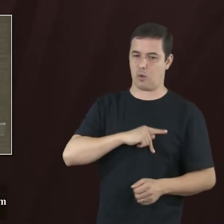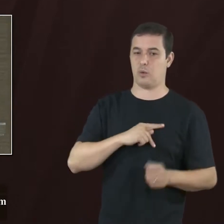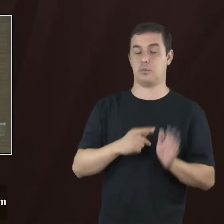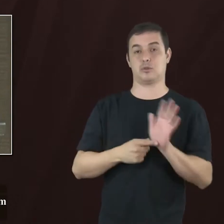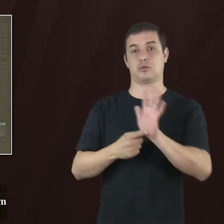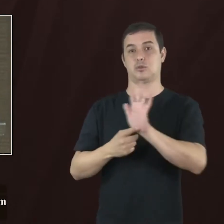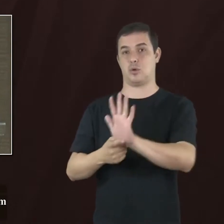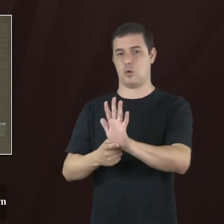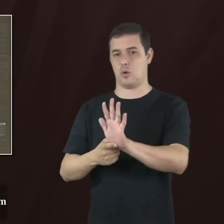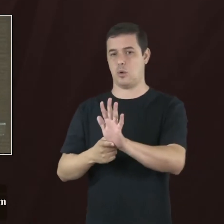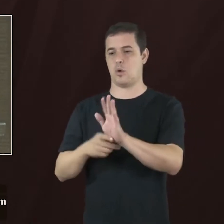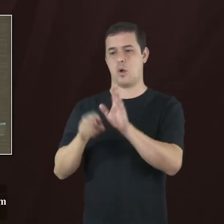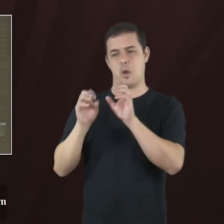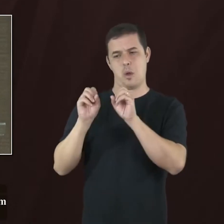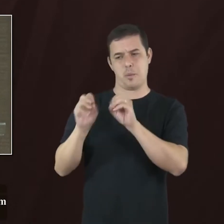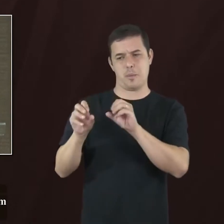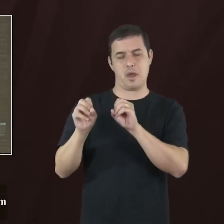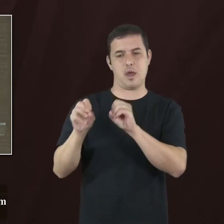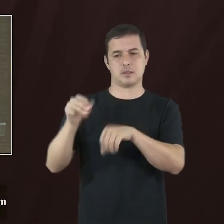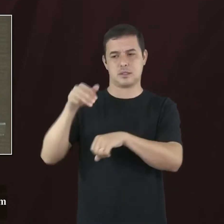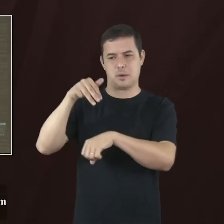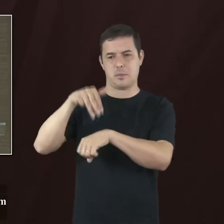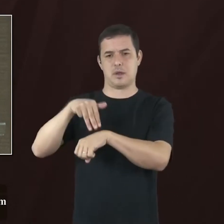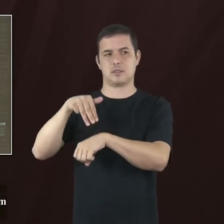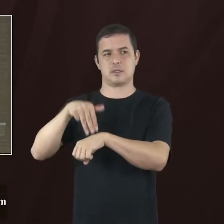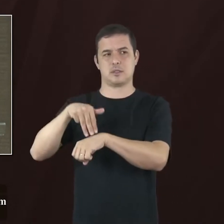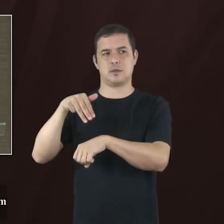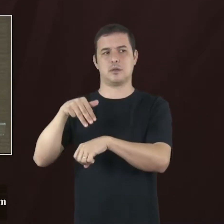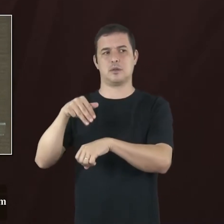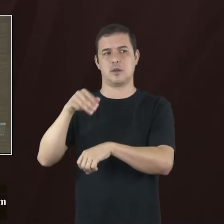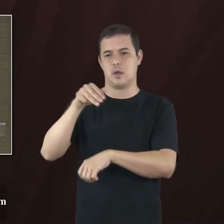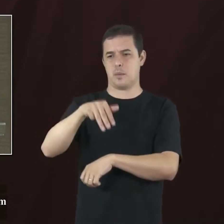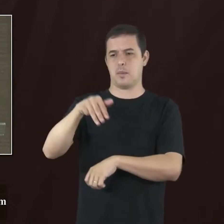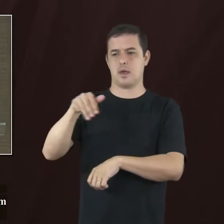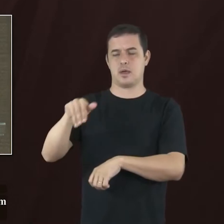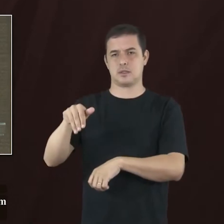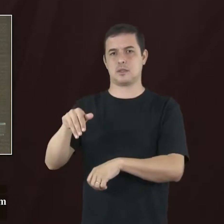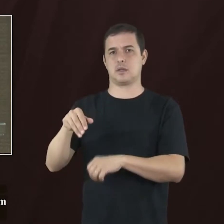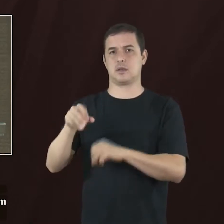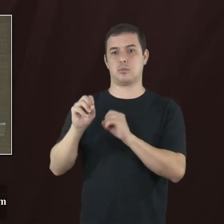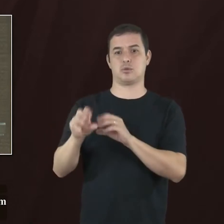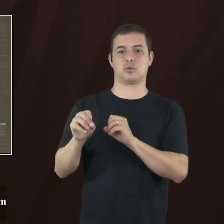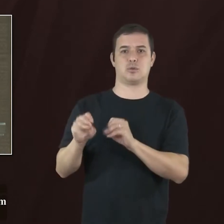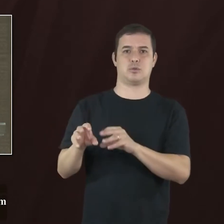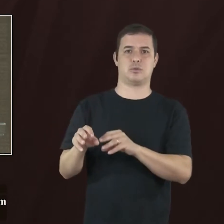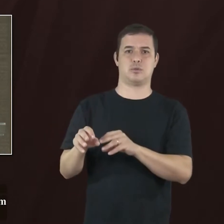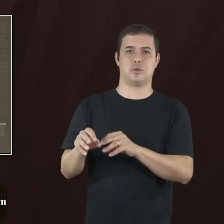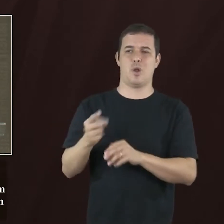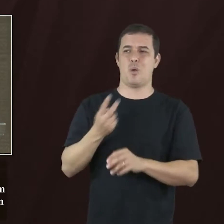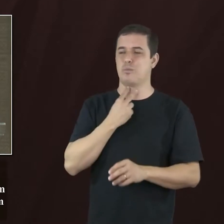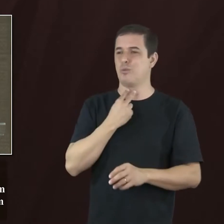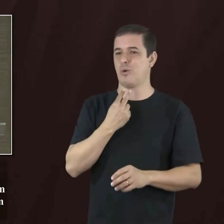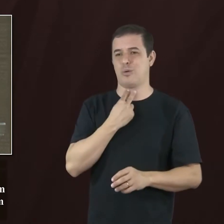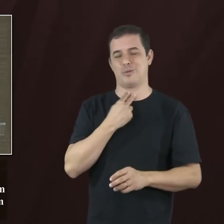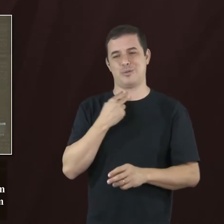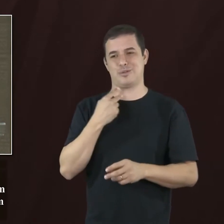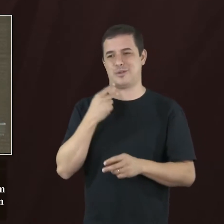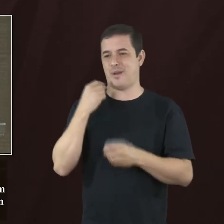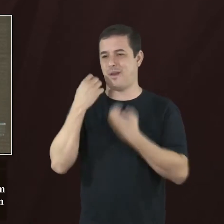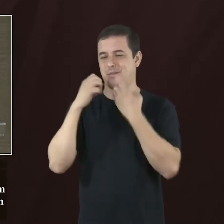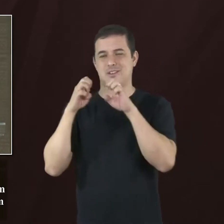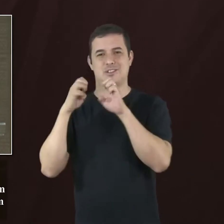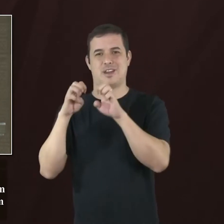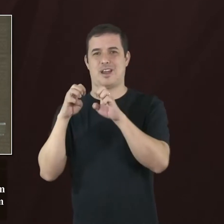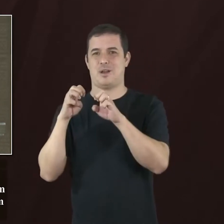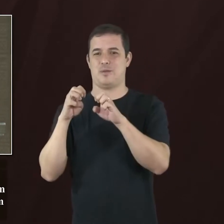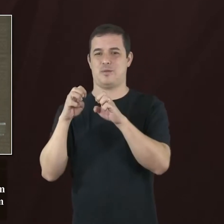mestres que se intitulam mestres, eles não poderiam dizer isso, né? Pelo contrário, visto que